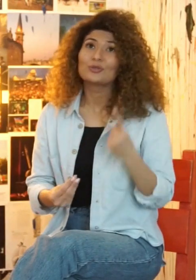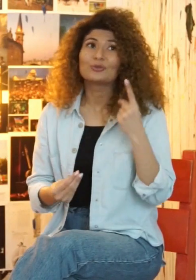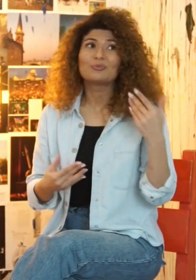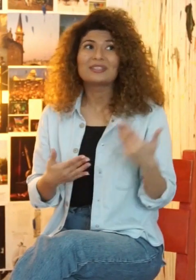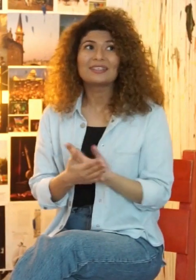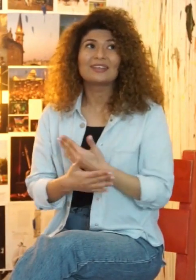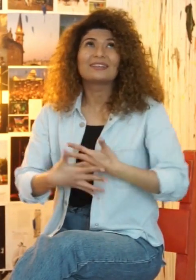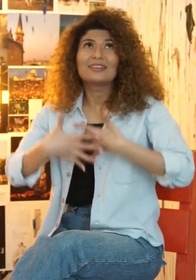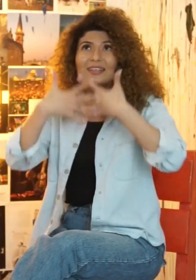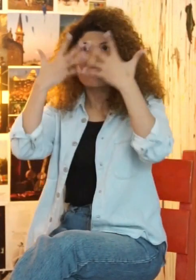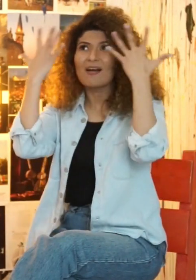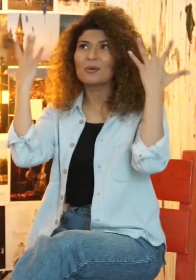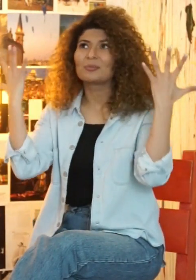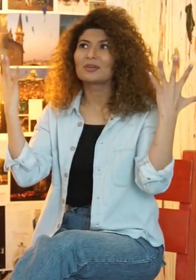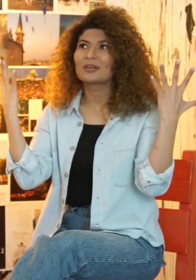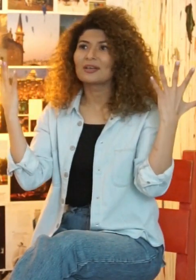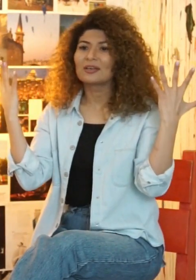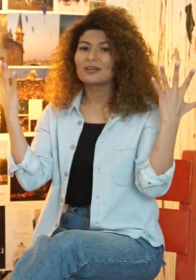hər gün bir yeni ilham.